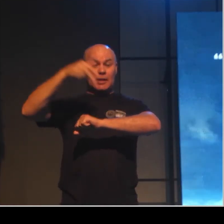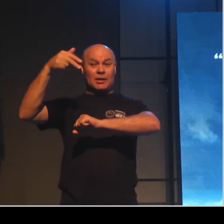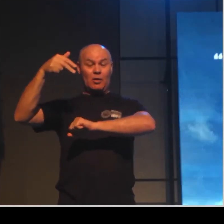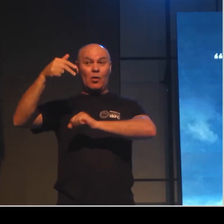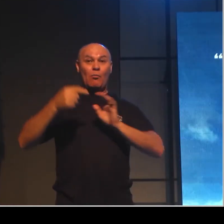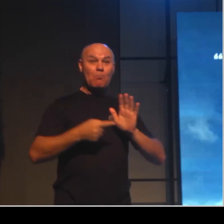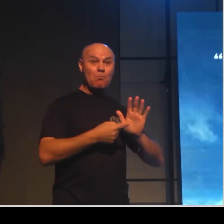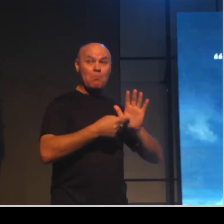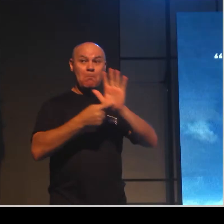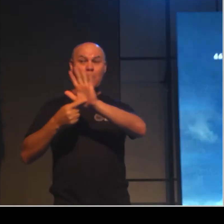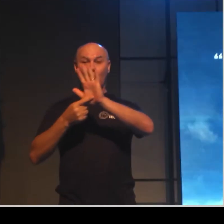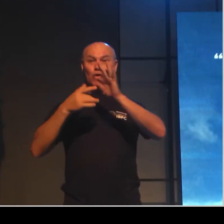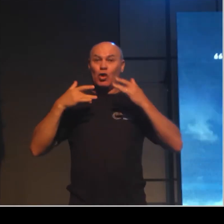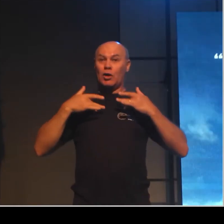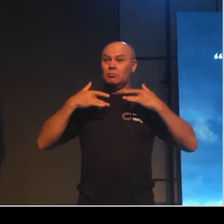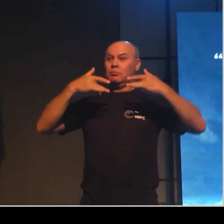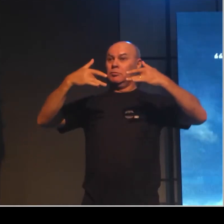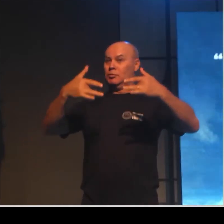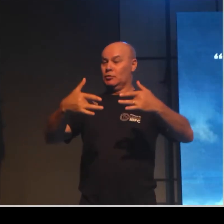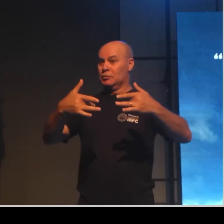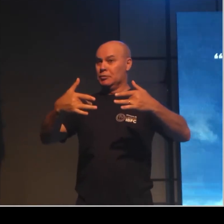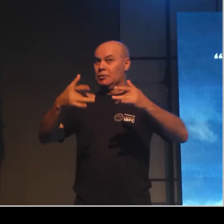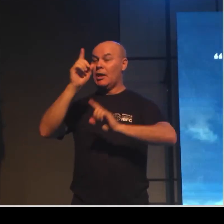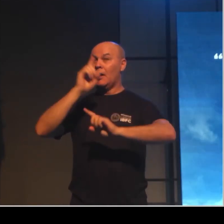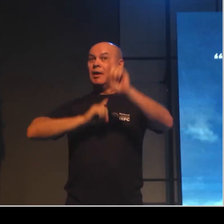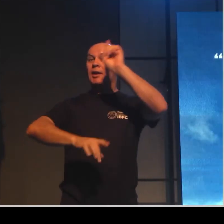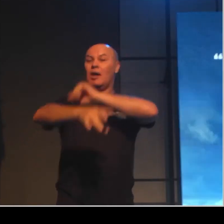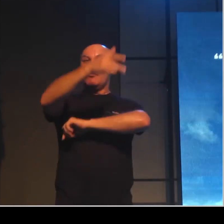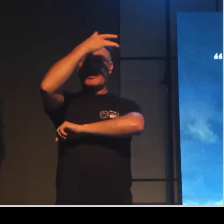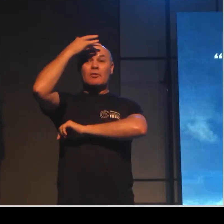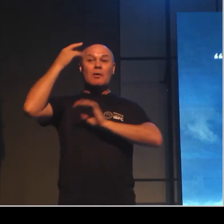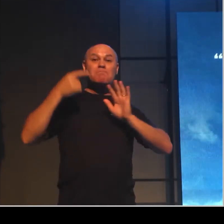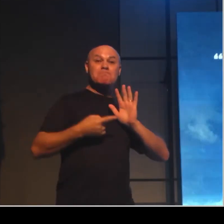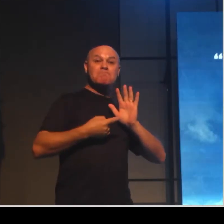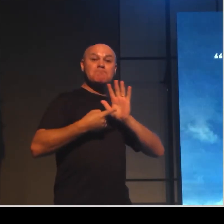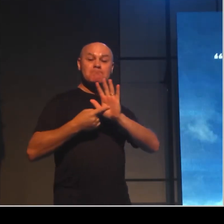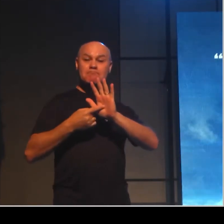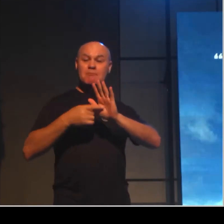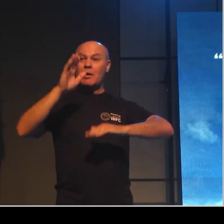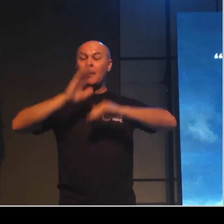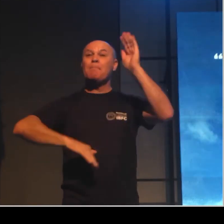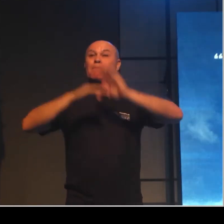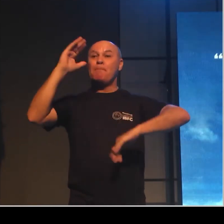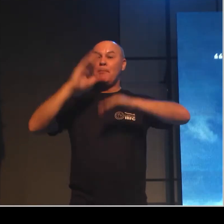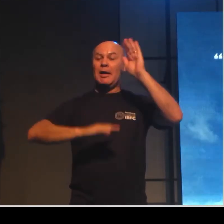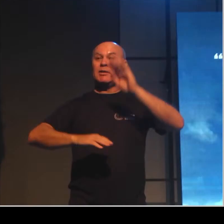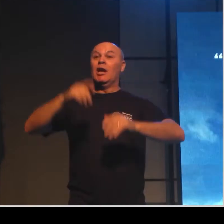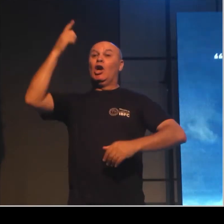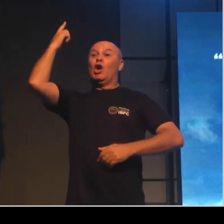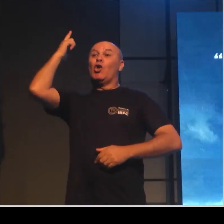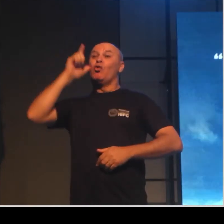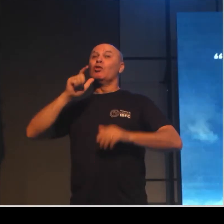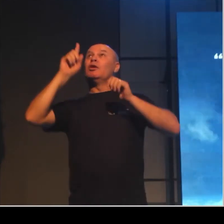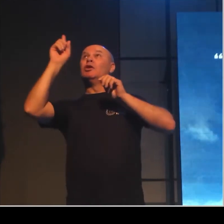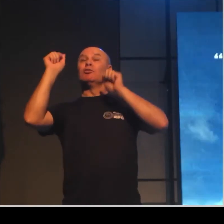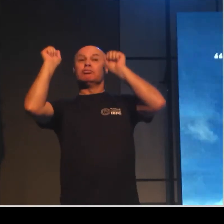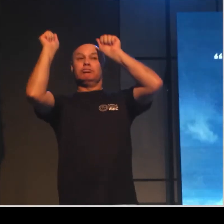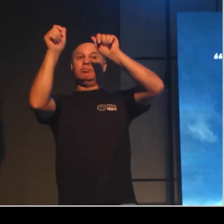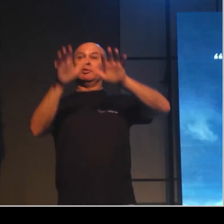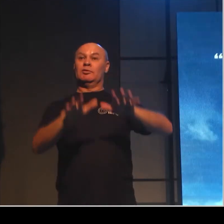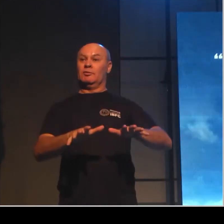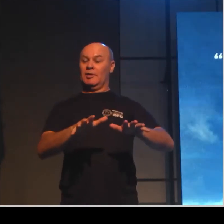o posicionamento, os levou a serem abençoados por Deus. Por isso, se você quer